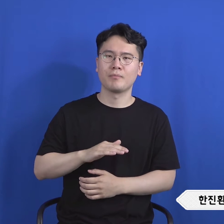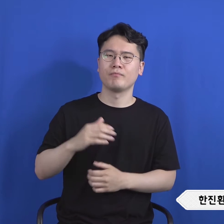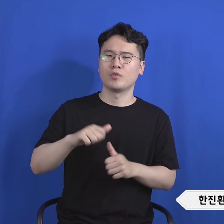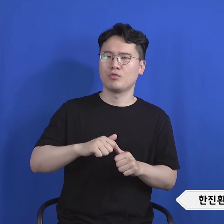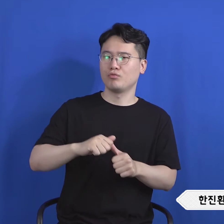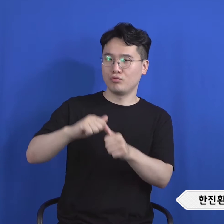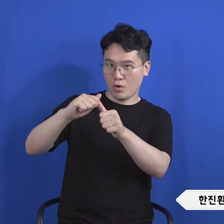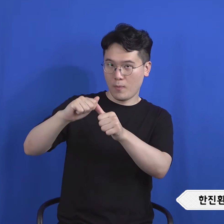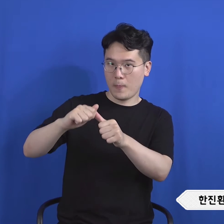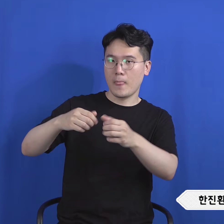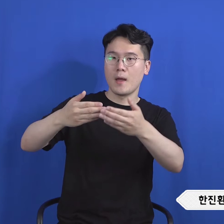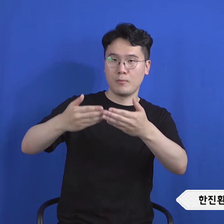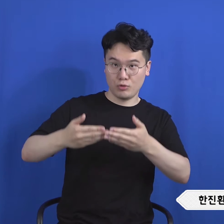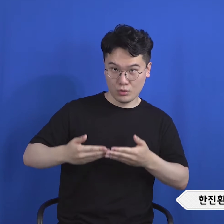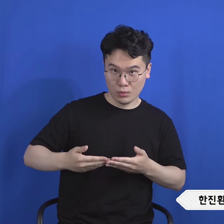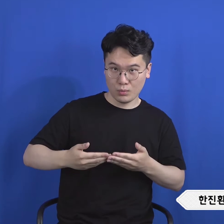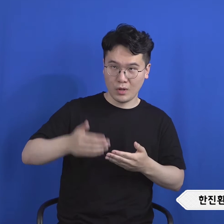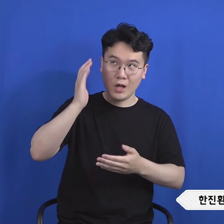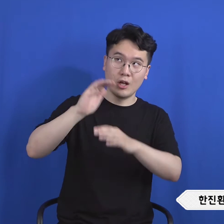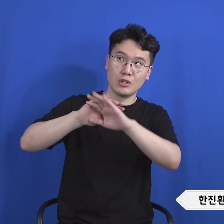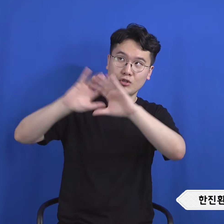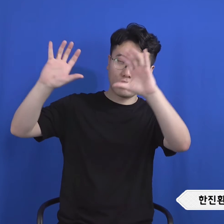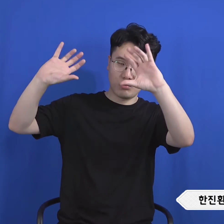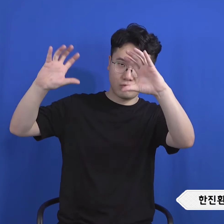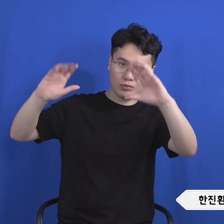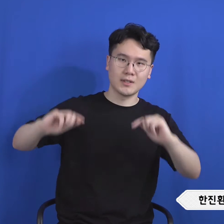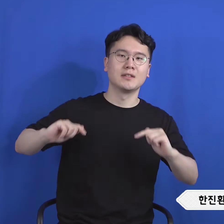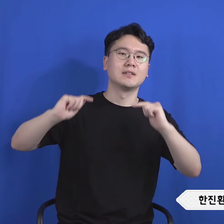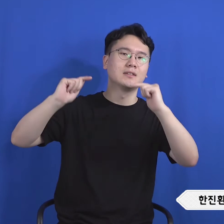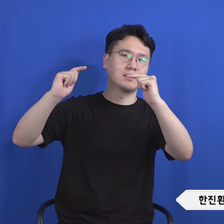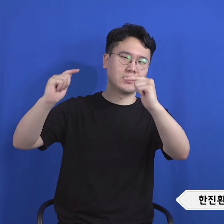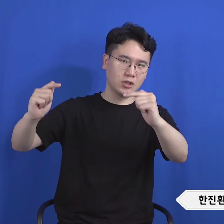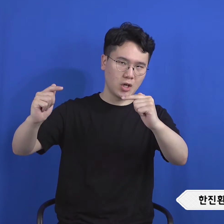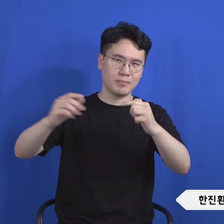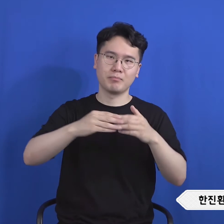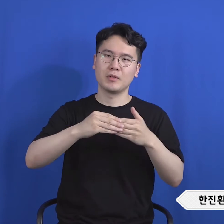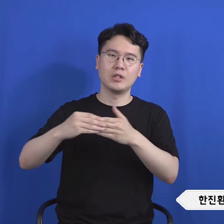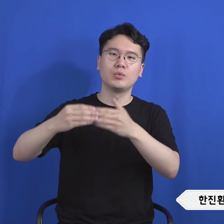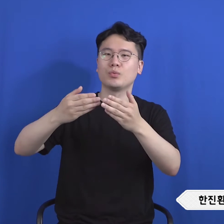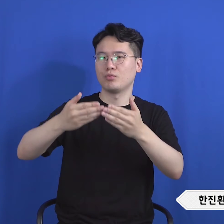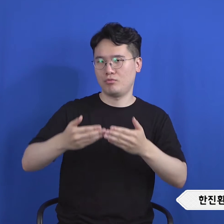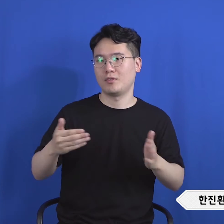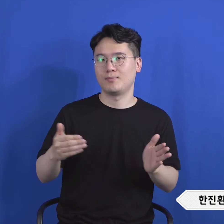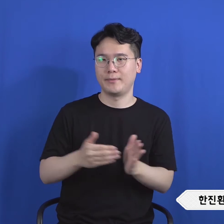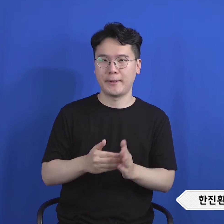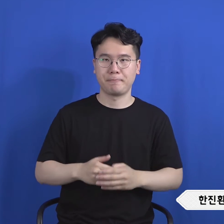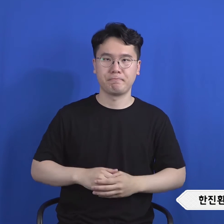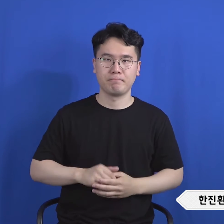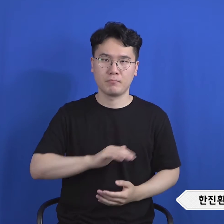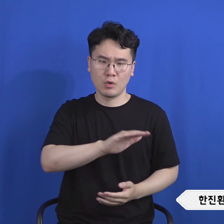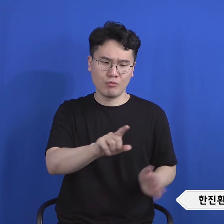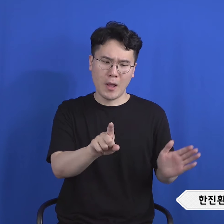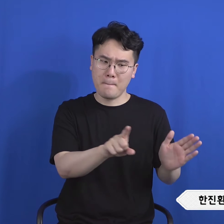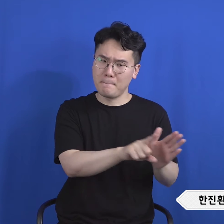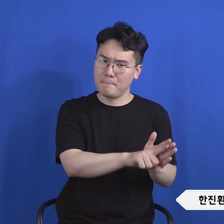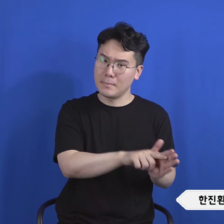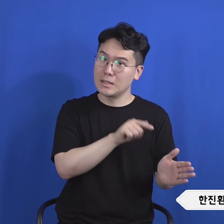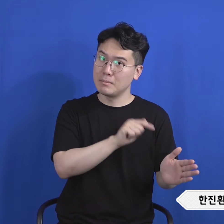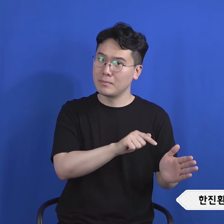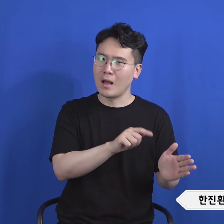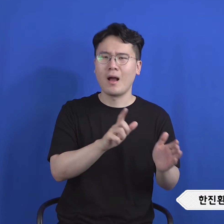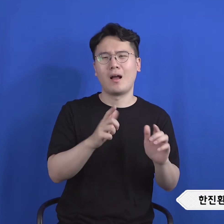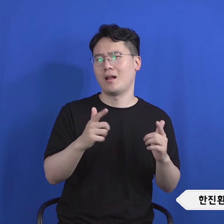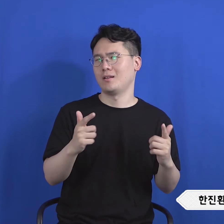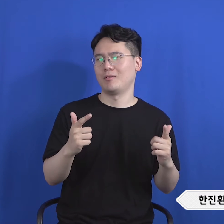구원을 베풀어 주시고 천국 백성 되게 하신 것입니다. 우리 믿음 때문에 구원받은 것도